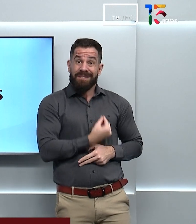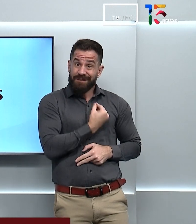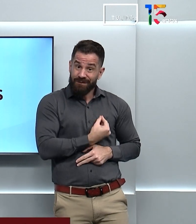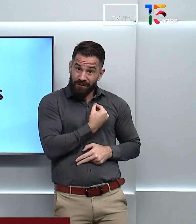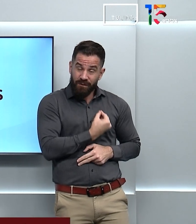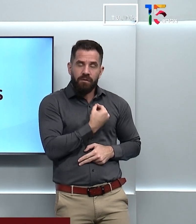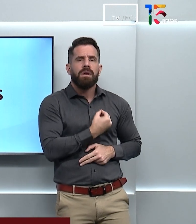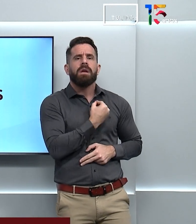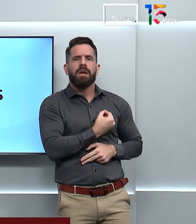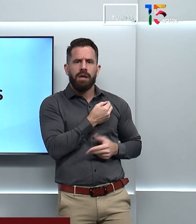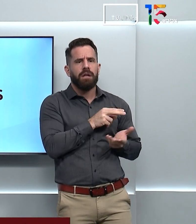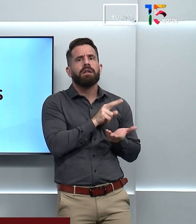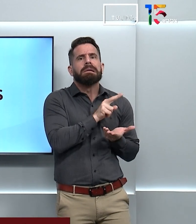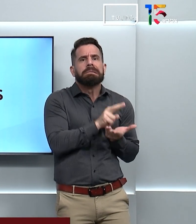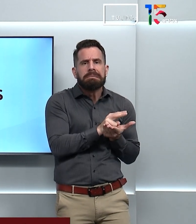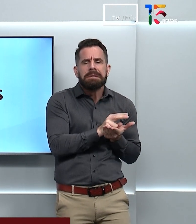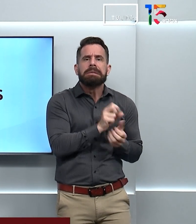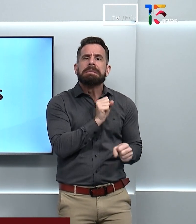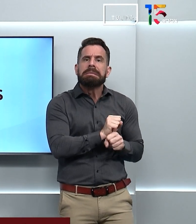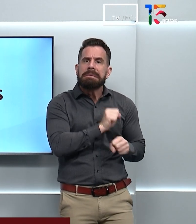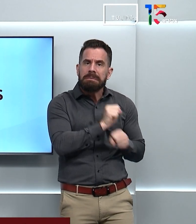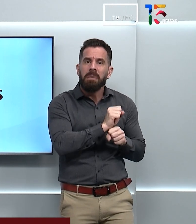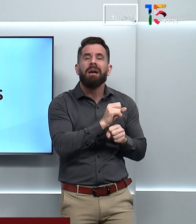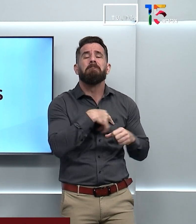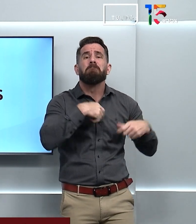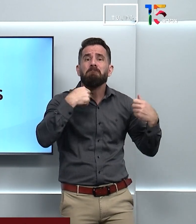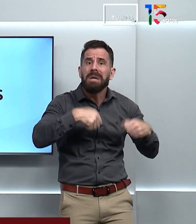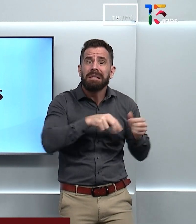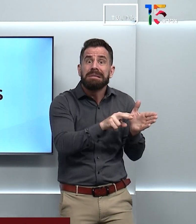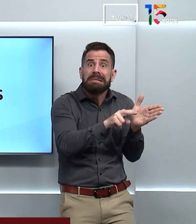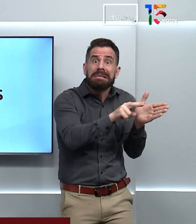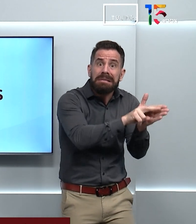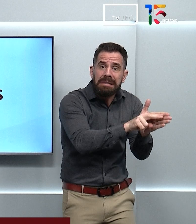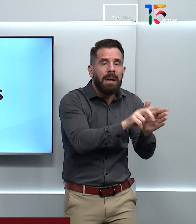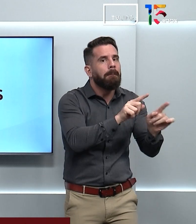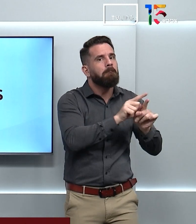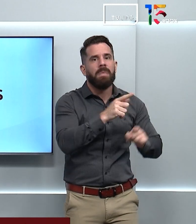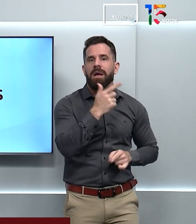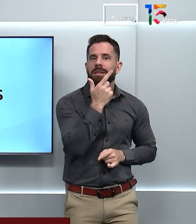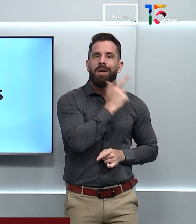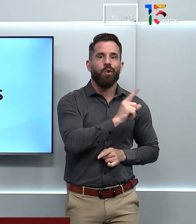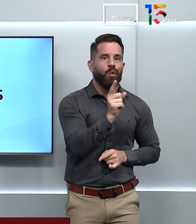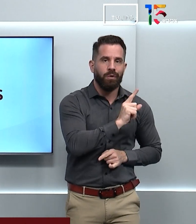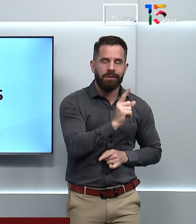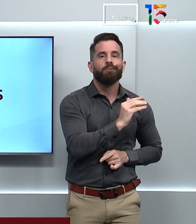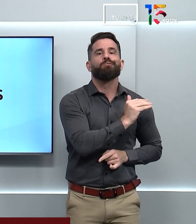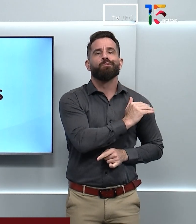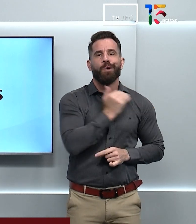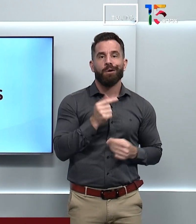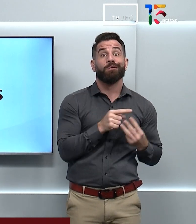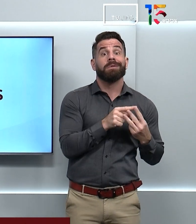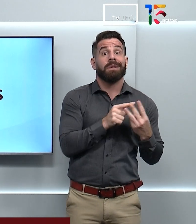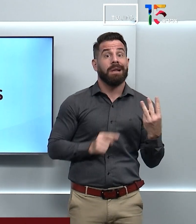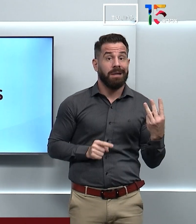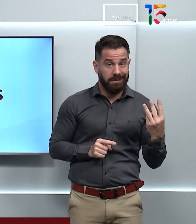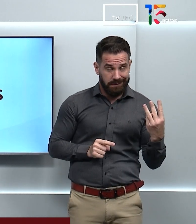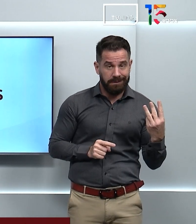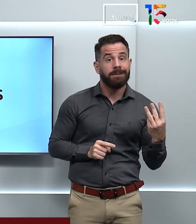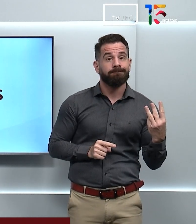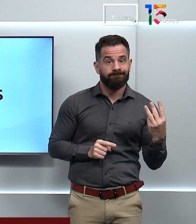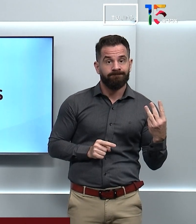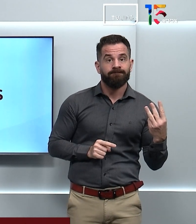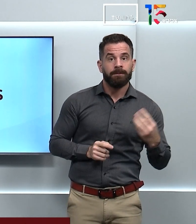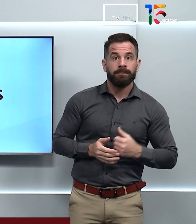internados em unidades da rede municipal e que morreram enquanto aguardavam por um leito de unidade de terapia